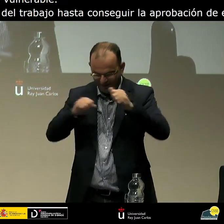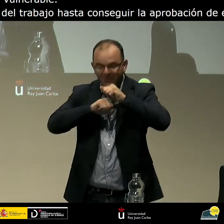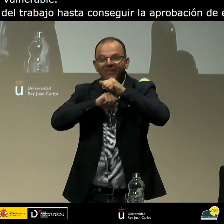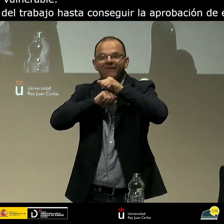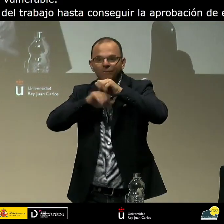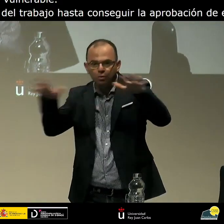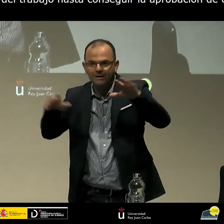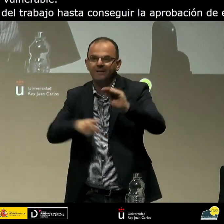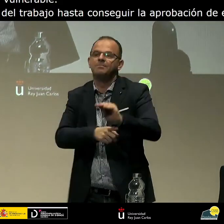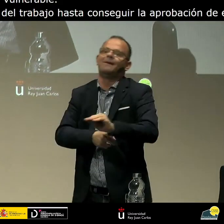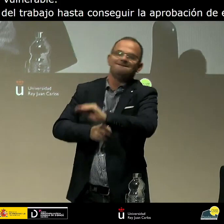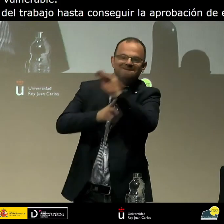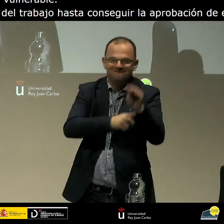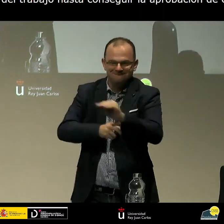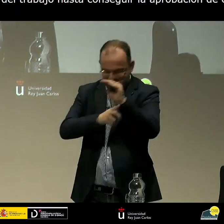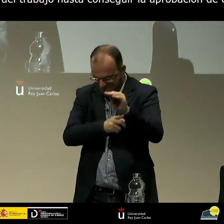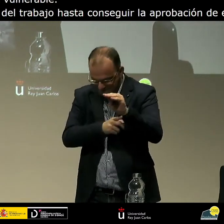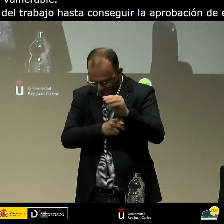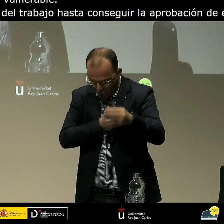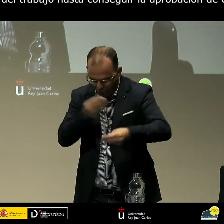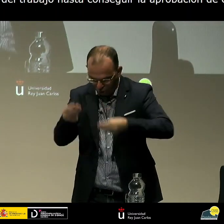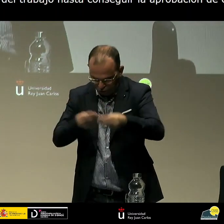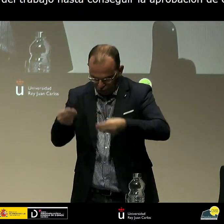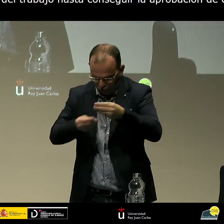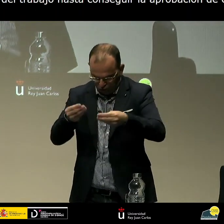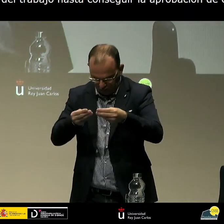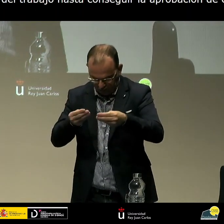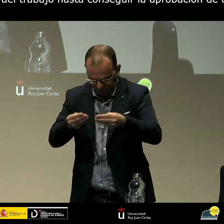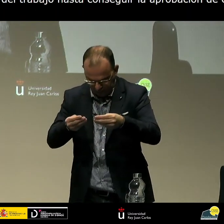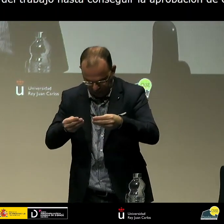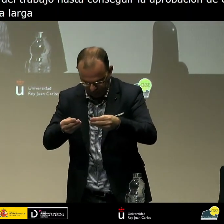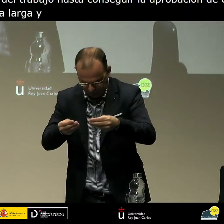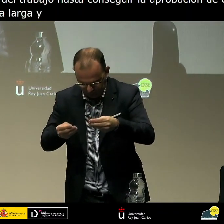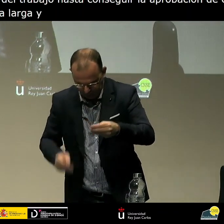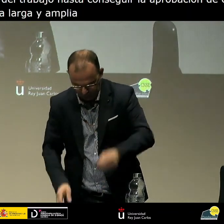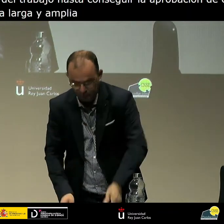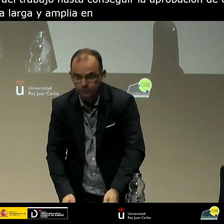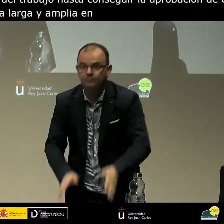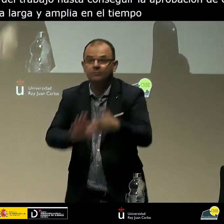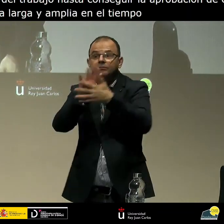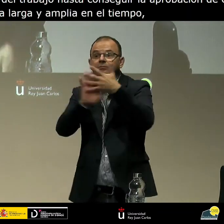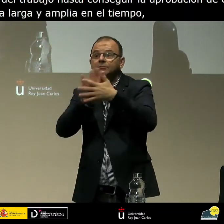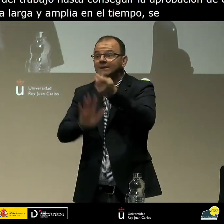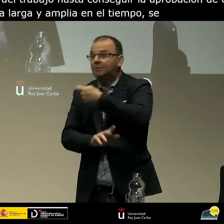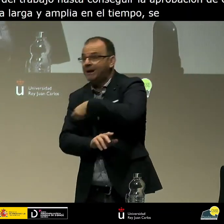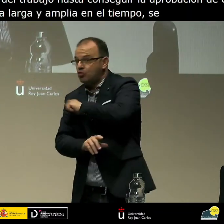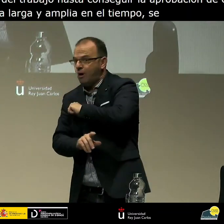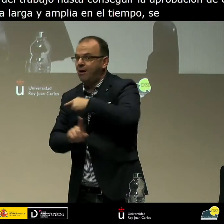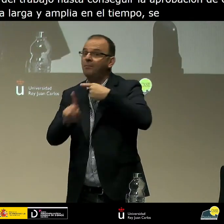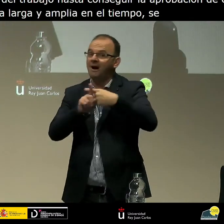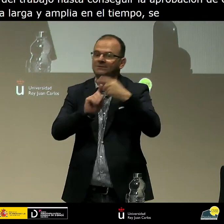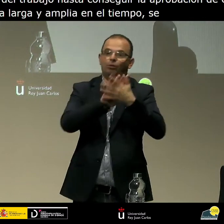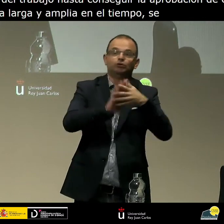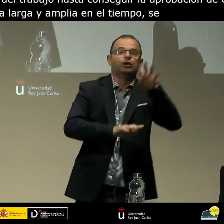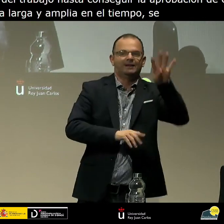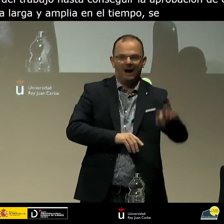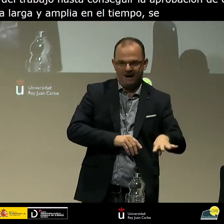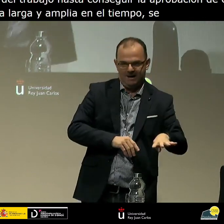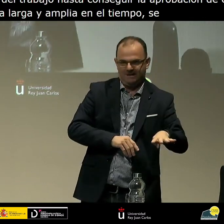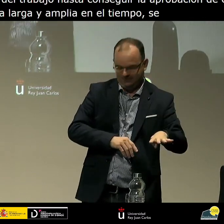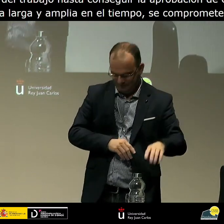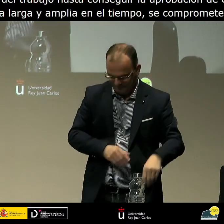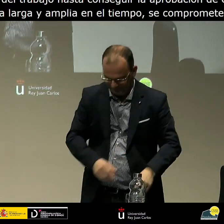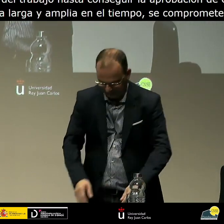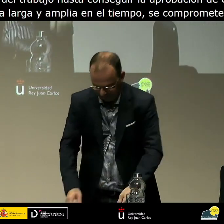tiempo. Se compromete a promover, a difundir y a velar por el uso de la misma, tanto de la lengua de